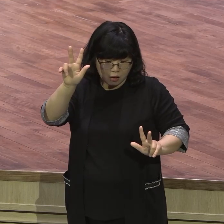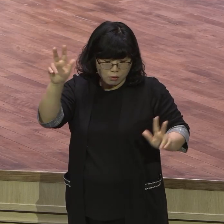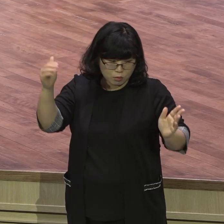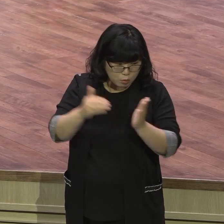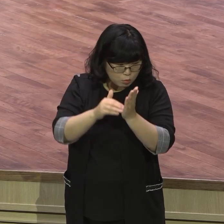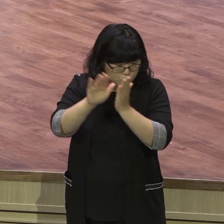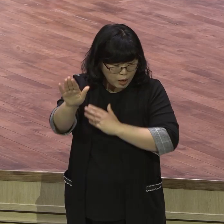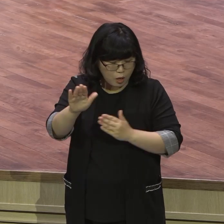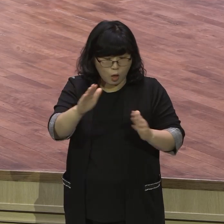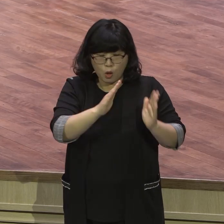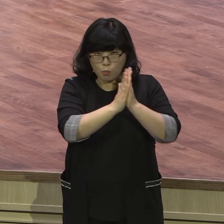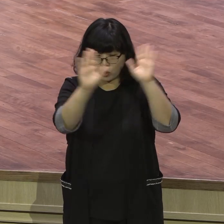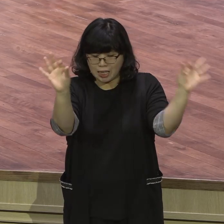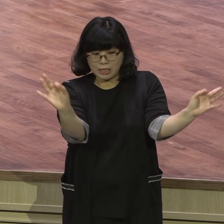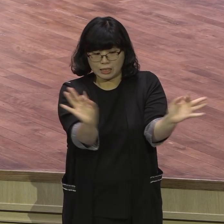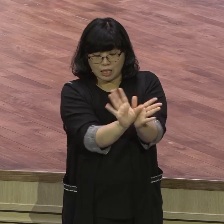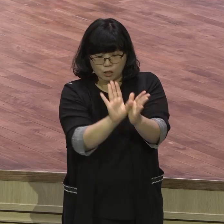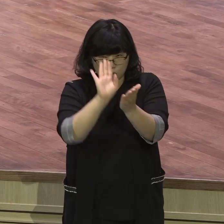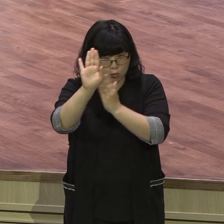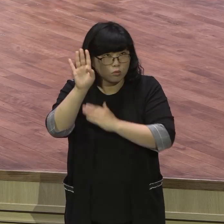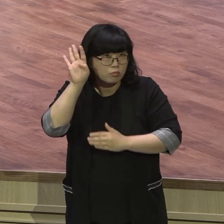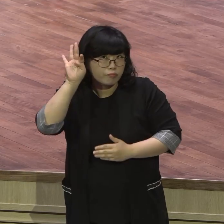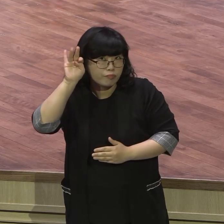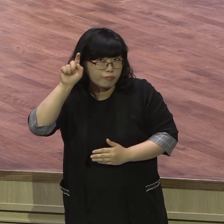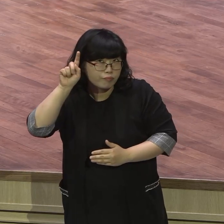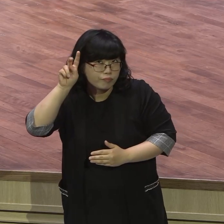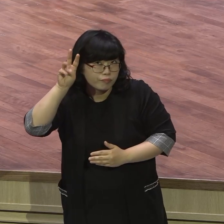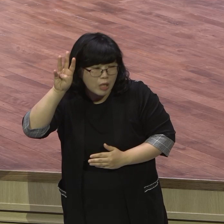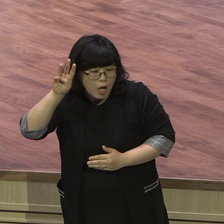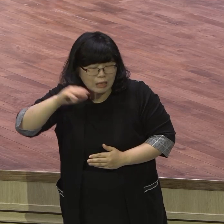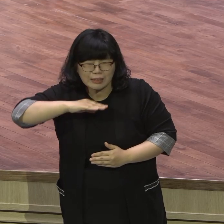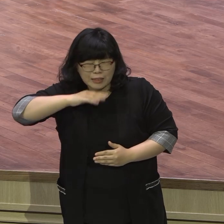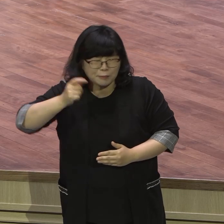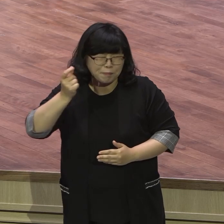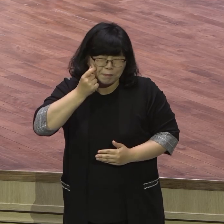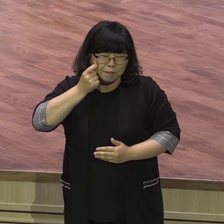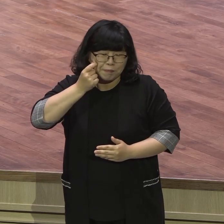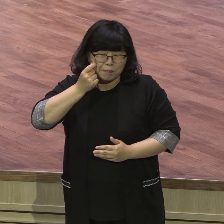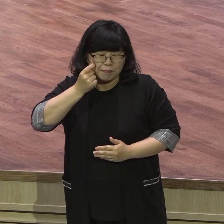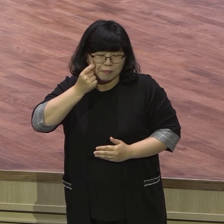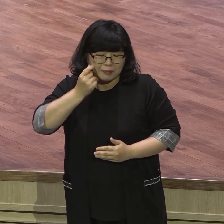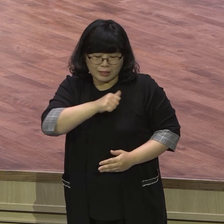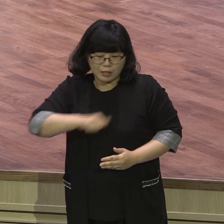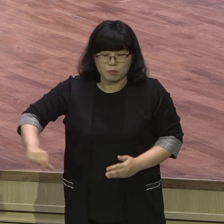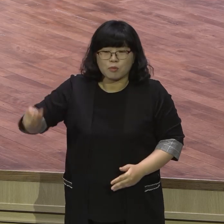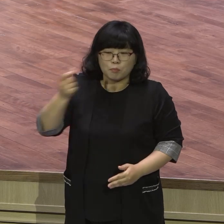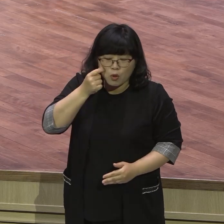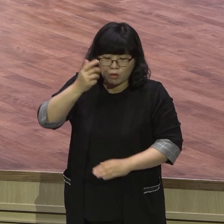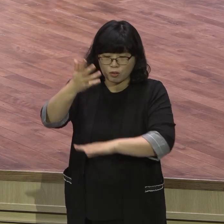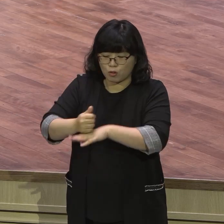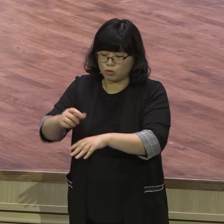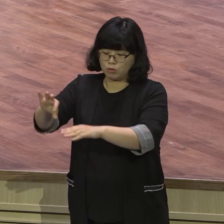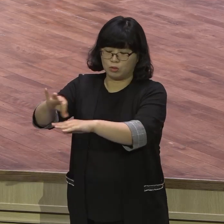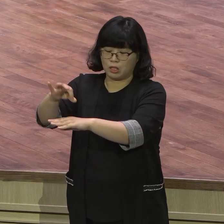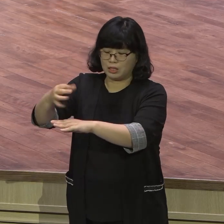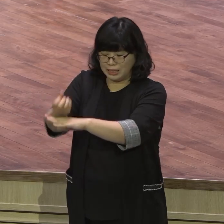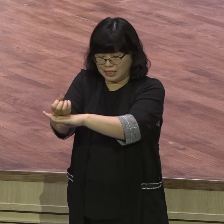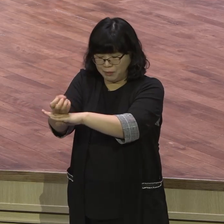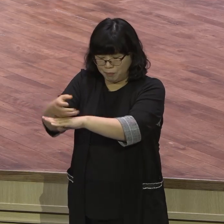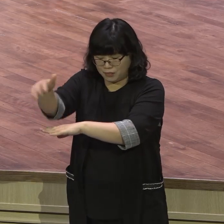아니라 이들은 사단 쪽로로 타는 사단의 편에서 이런 모습을 보여주고 있죠.